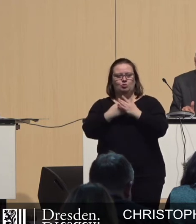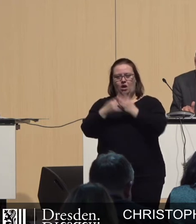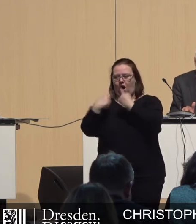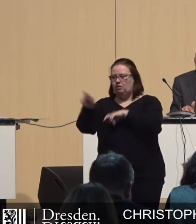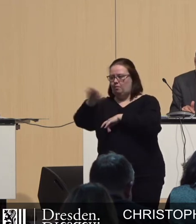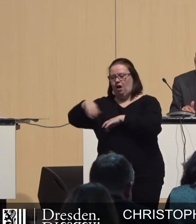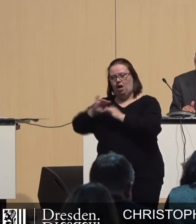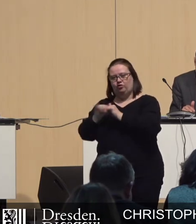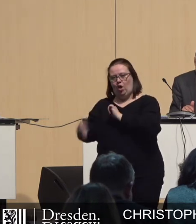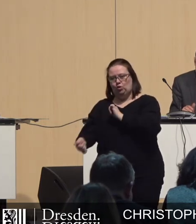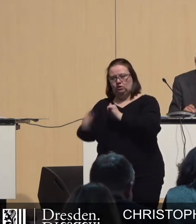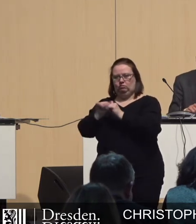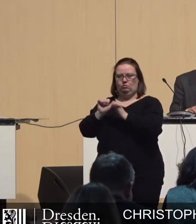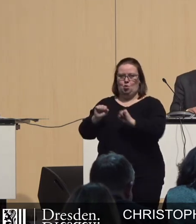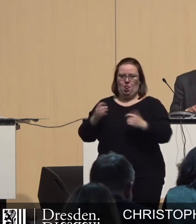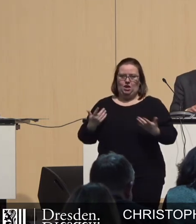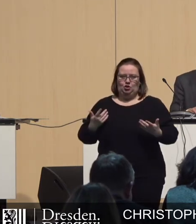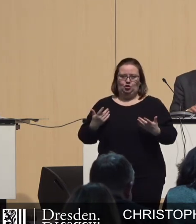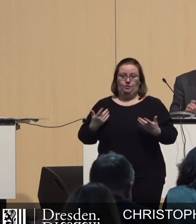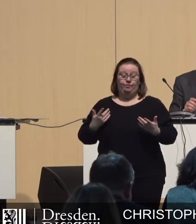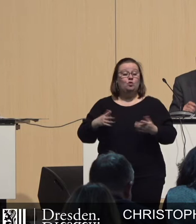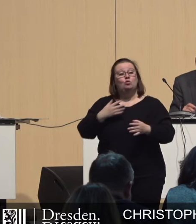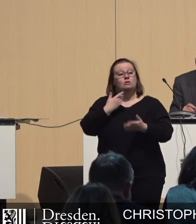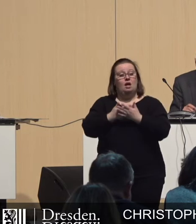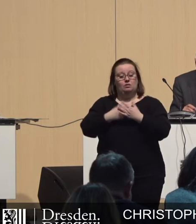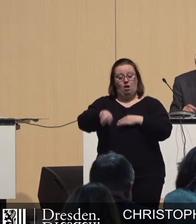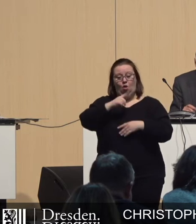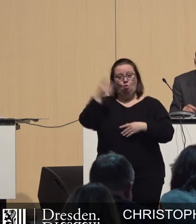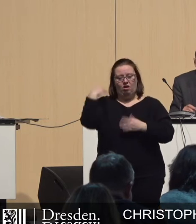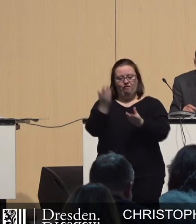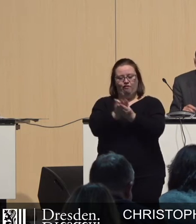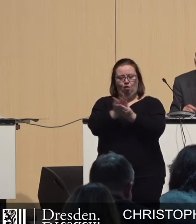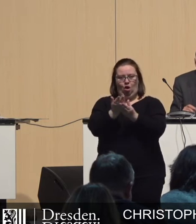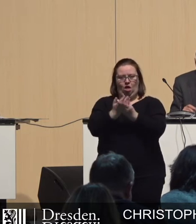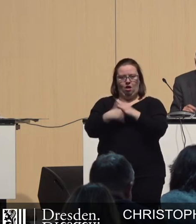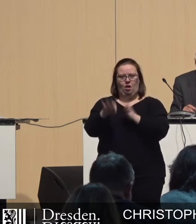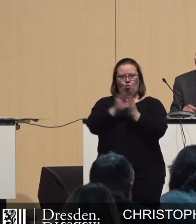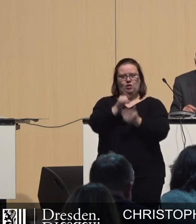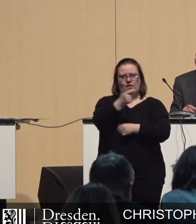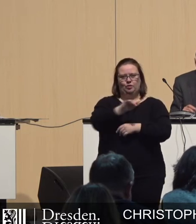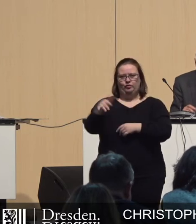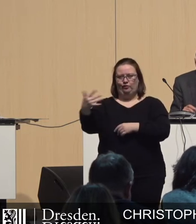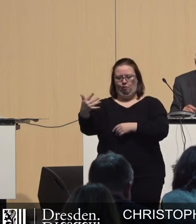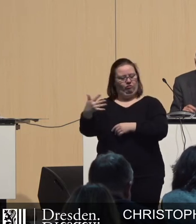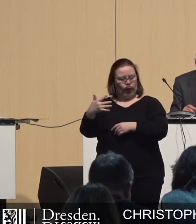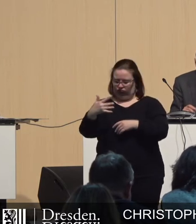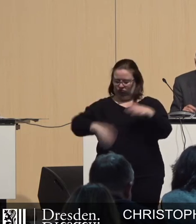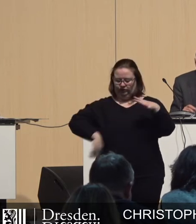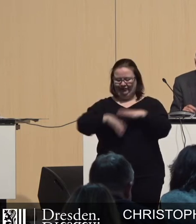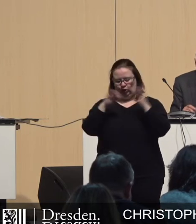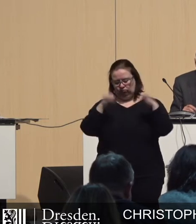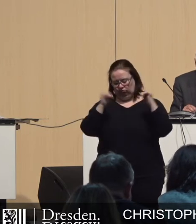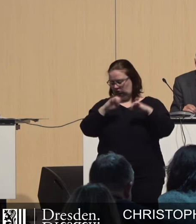anderer Stelle weiterhin übernommen werden können. Entsprechend findet die ursprüngliche Vorlage mit den Punkten 1 bis 5 unsere